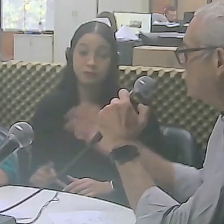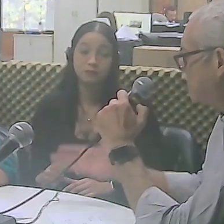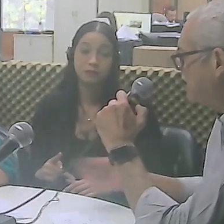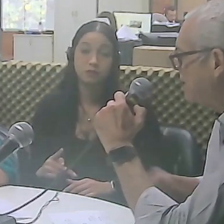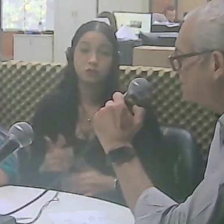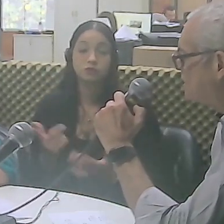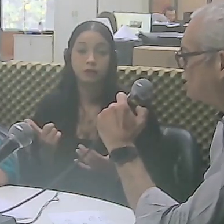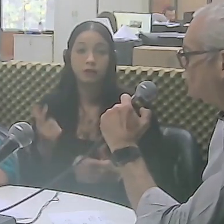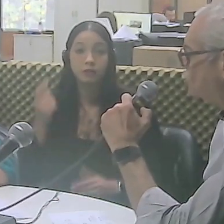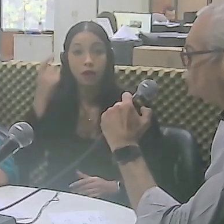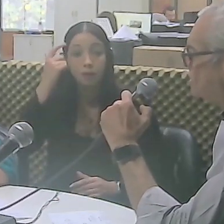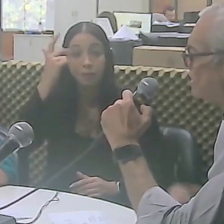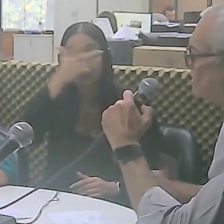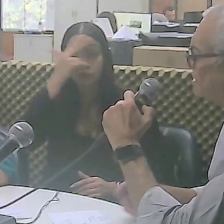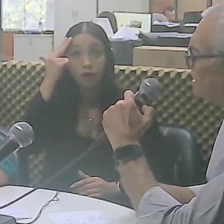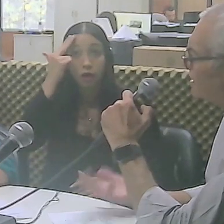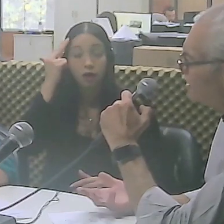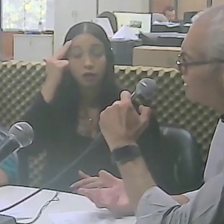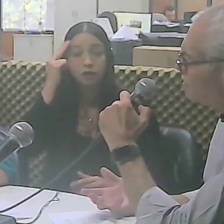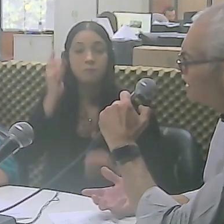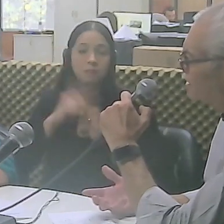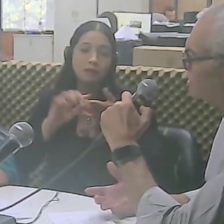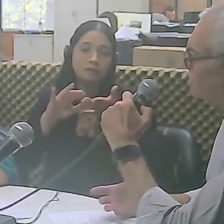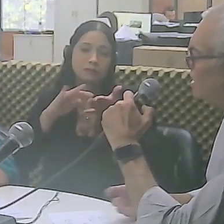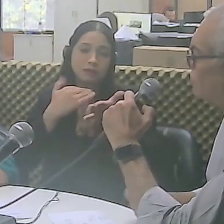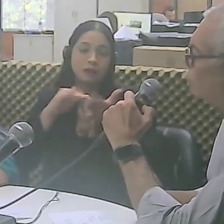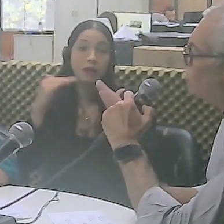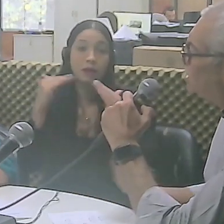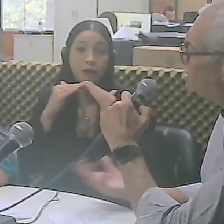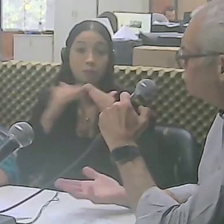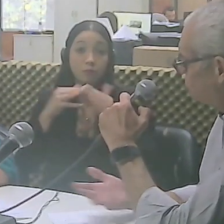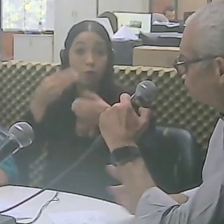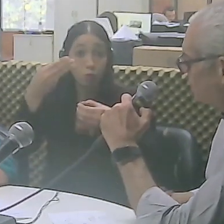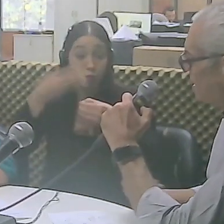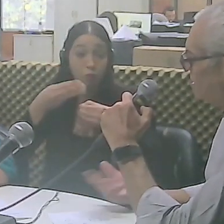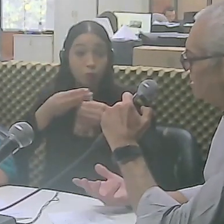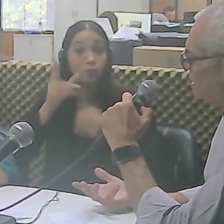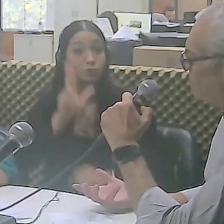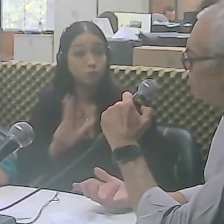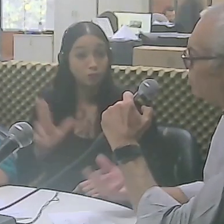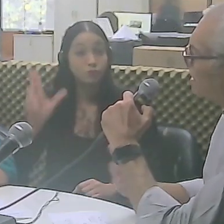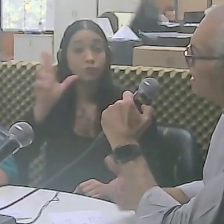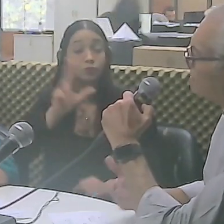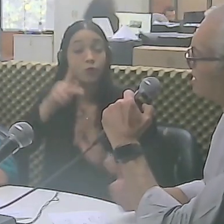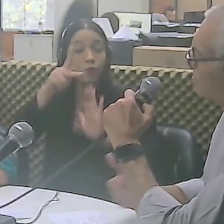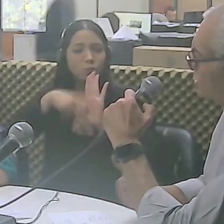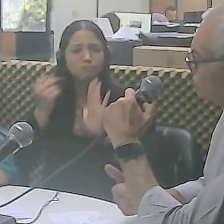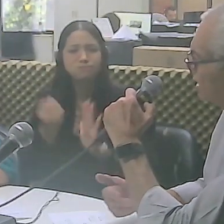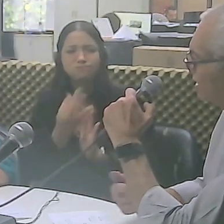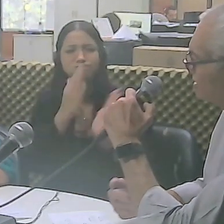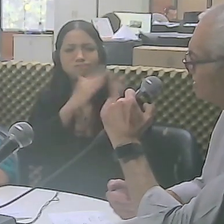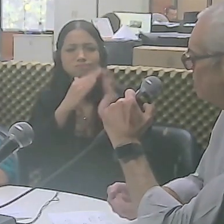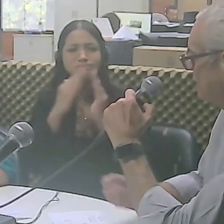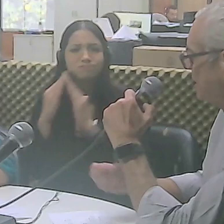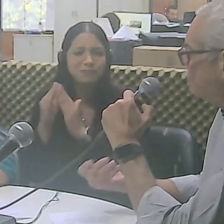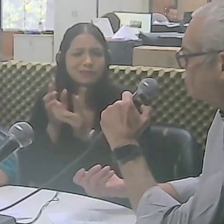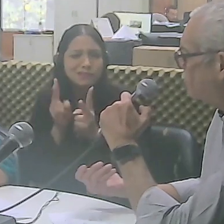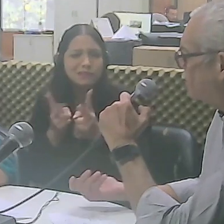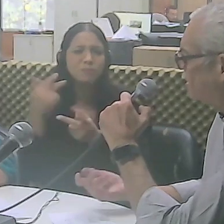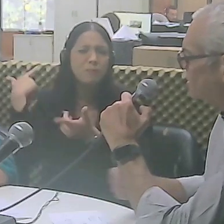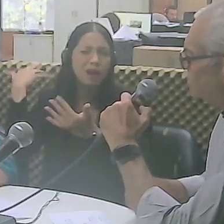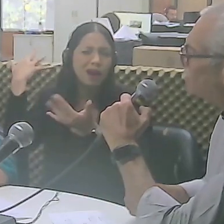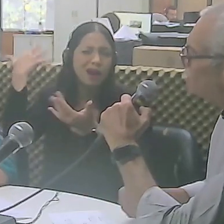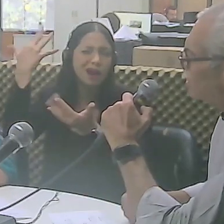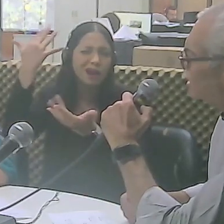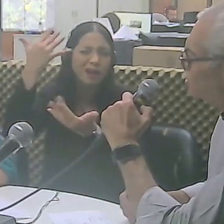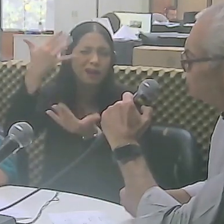e é o que está na cabeça das pessoas, né? Mas a Secretaria de Habitação, o município de Uberlândia tem programas habitacionais, sempre teve